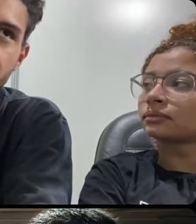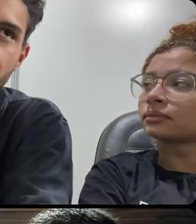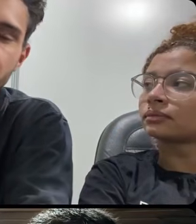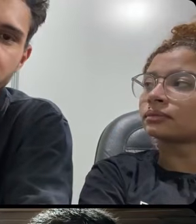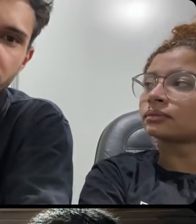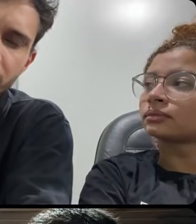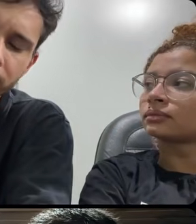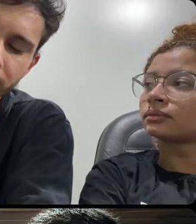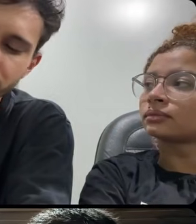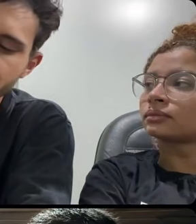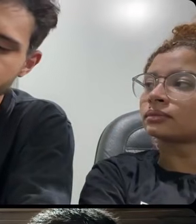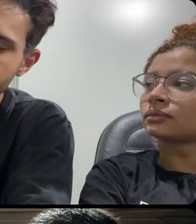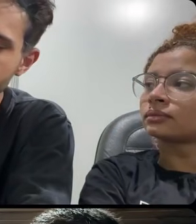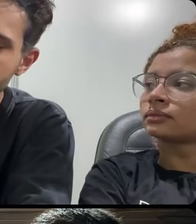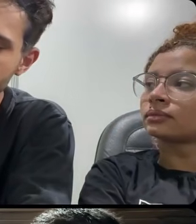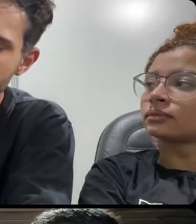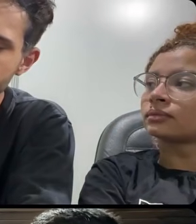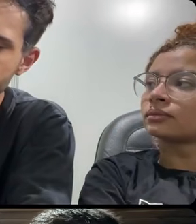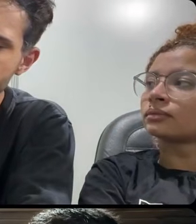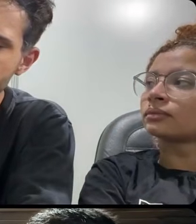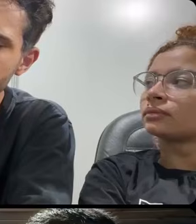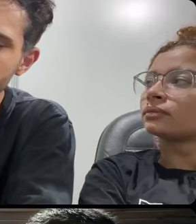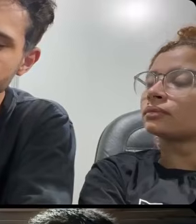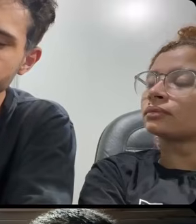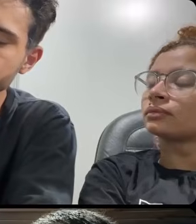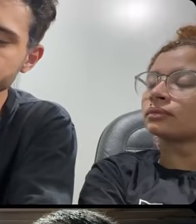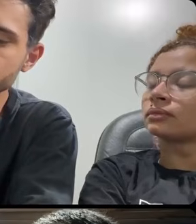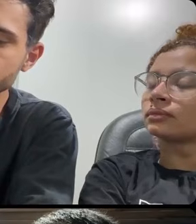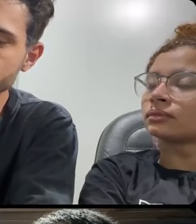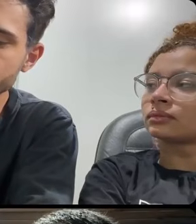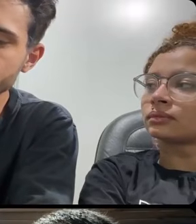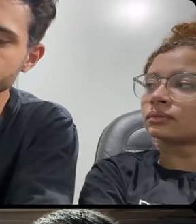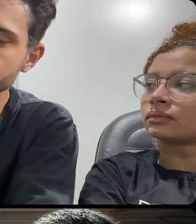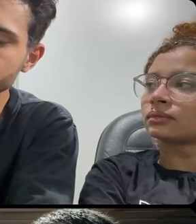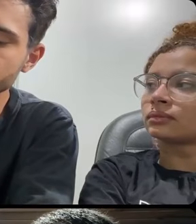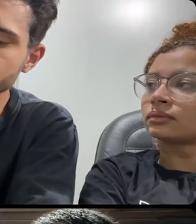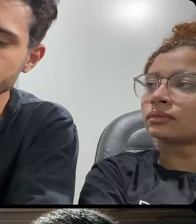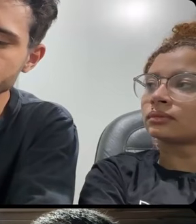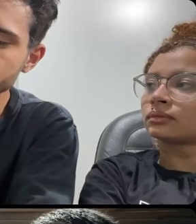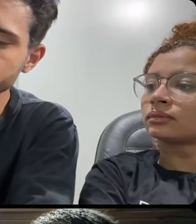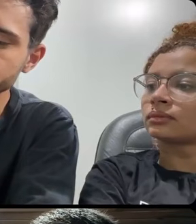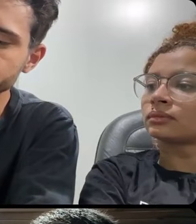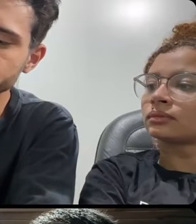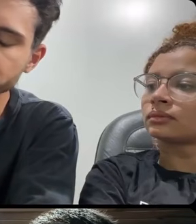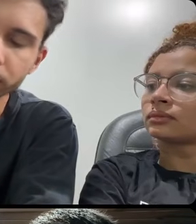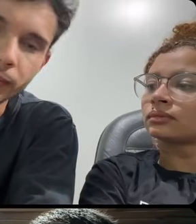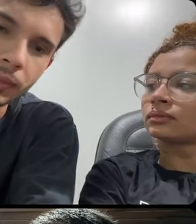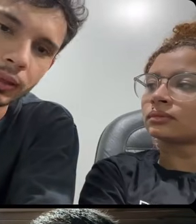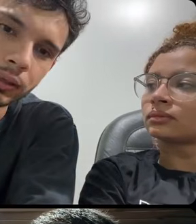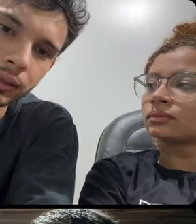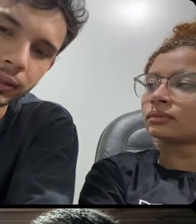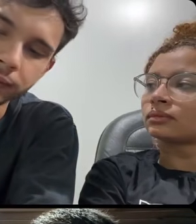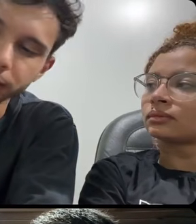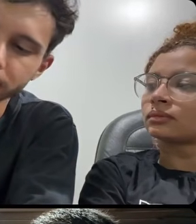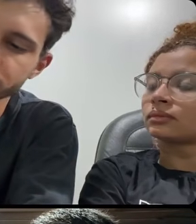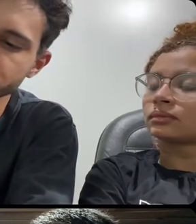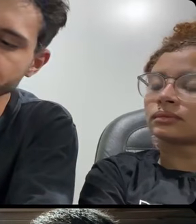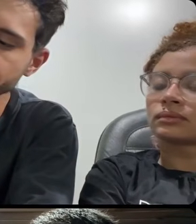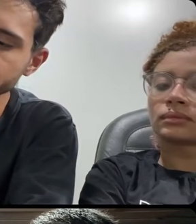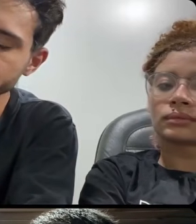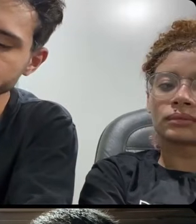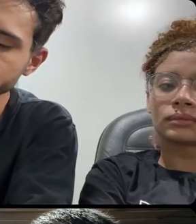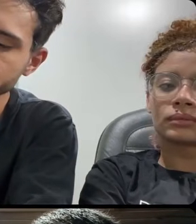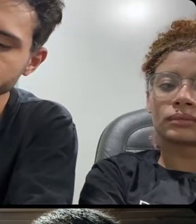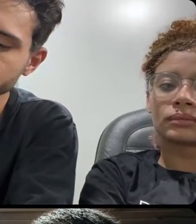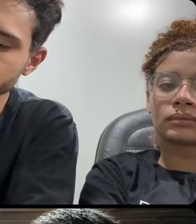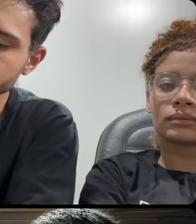Eu tinha saído do quartel e fiquei em casa um tempo, uns meses. Depois tinha arrumado um trabalho com um marceneiro. E aí foi nesse